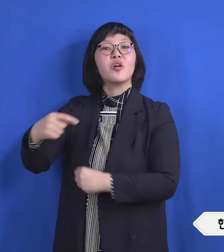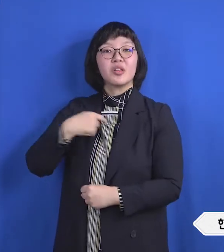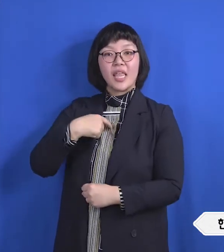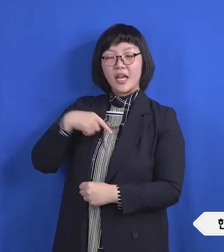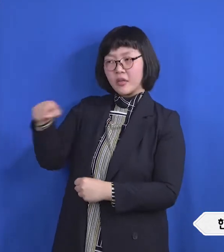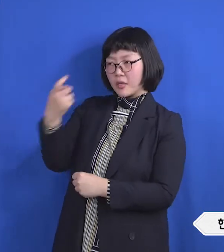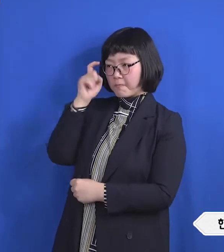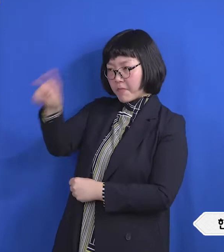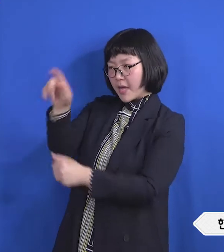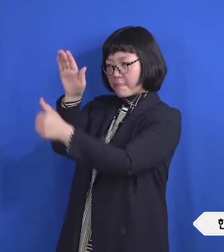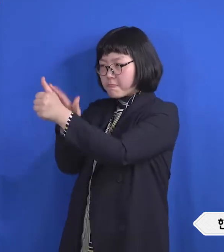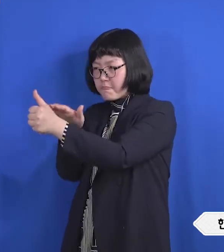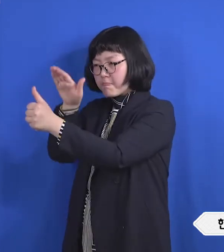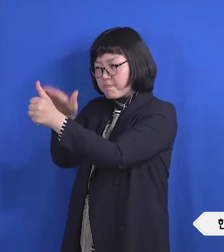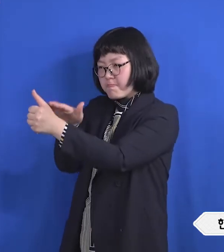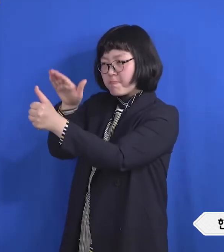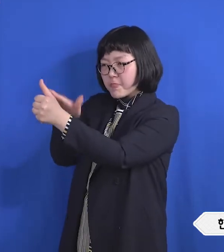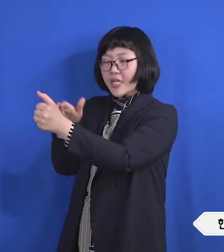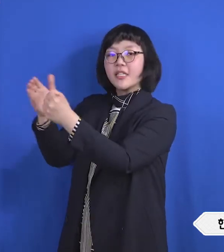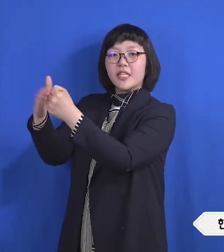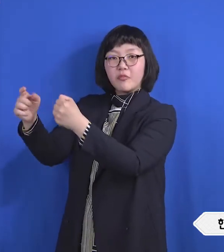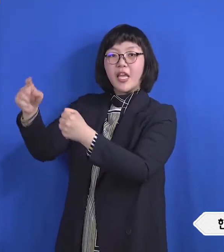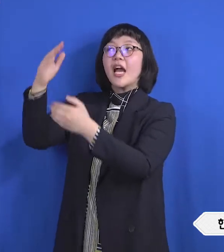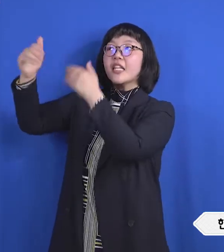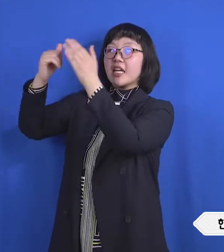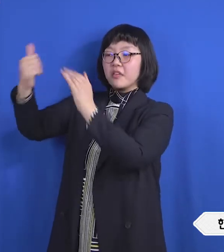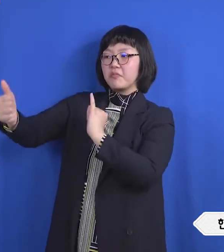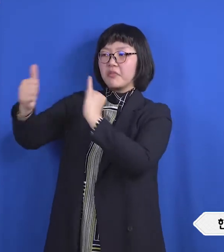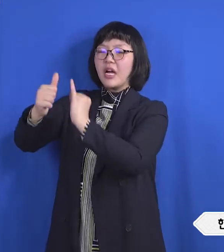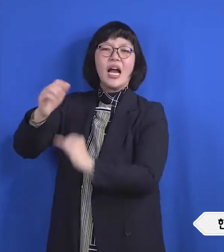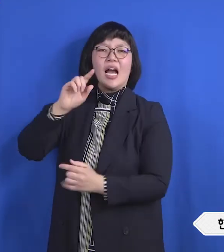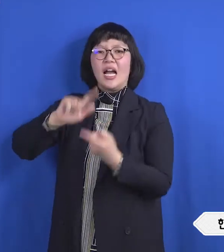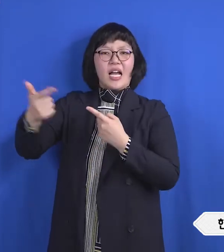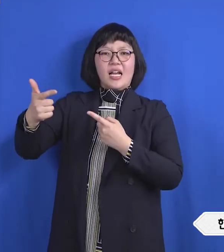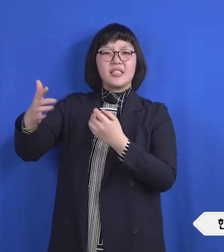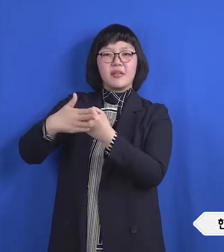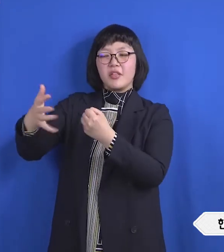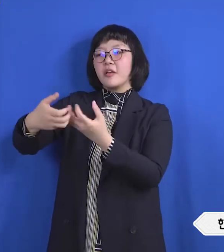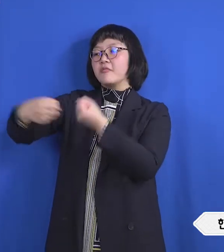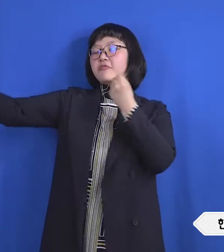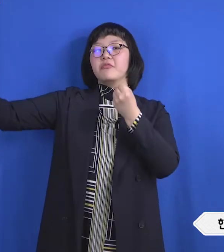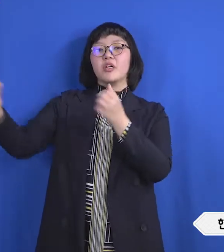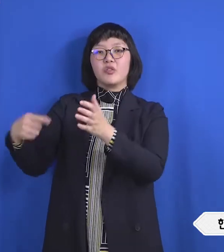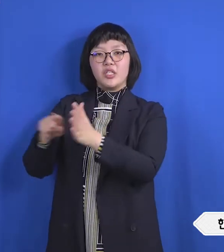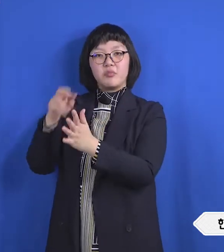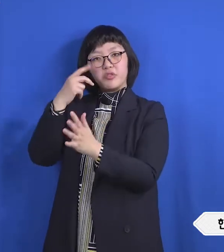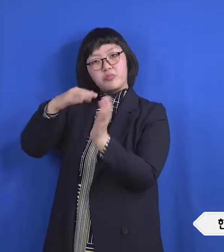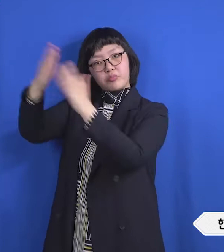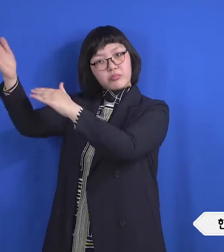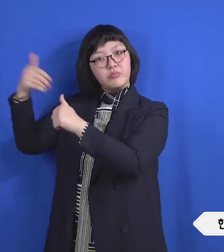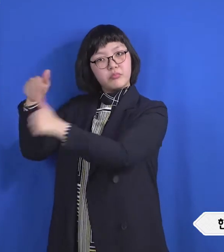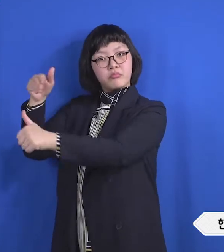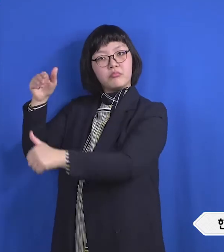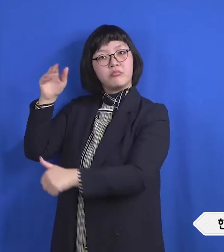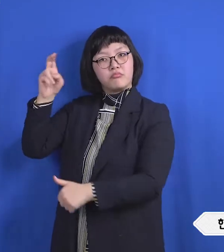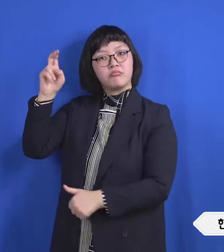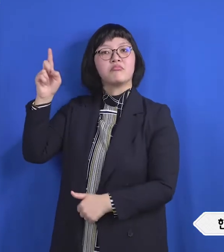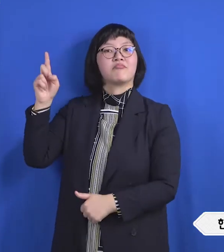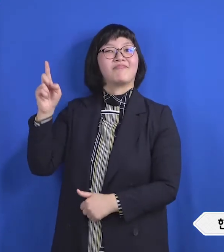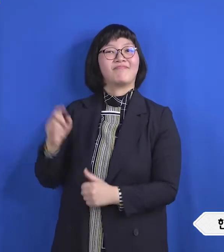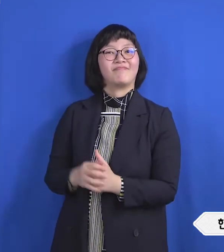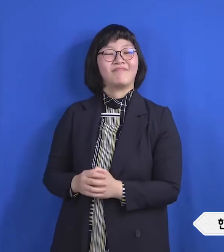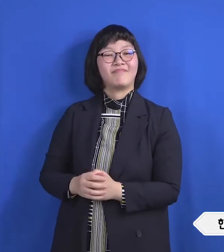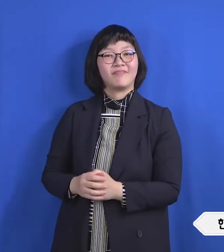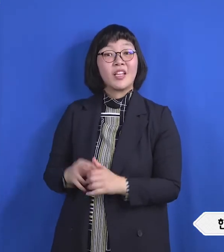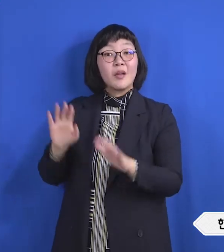공을 들이는 것을 보고 하나님이 이 둘을 좀 떼놓아야 되겠다 해서 미국으로 이민을 가게 만드신 것입니다.